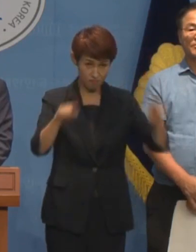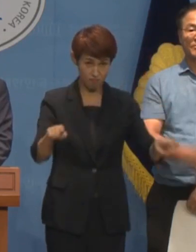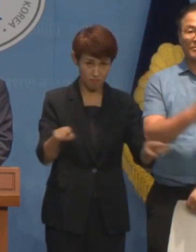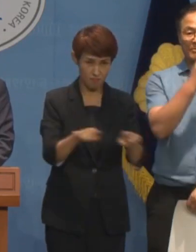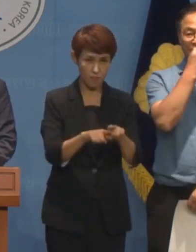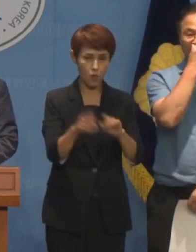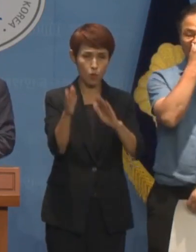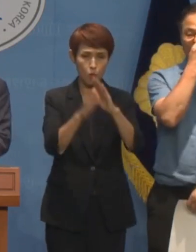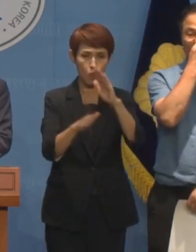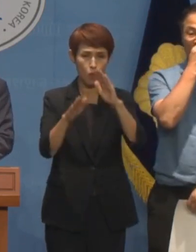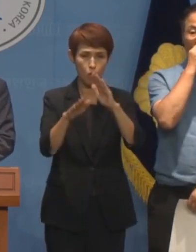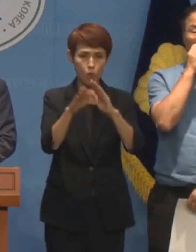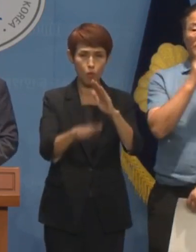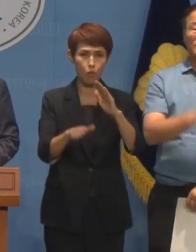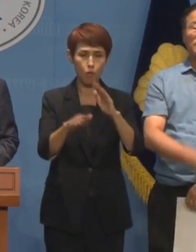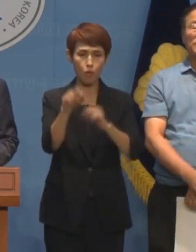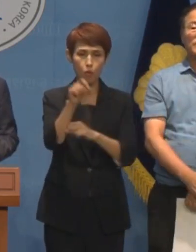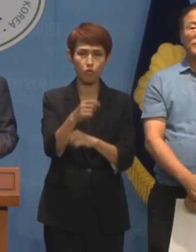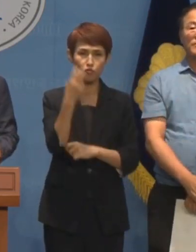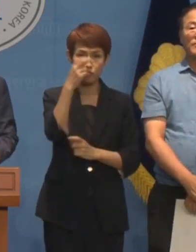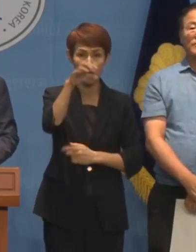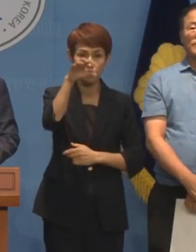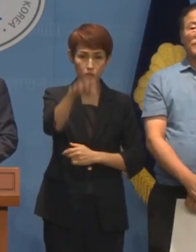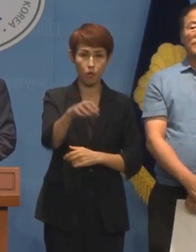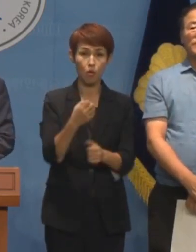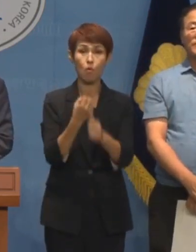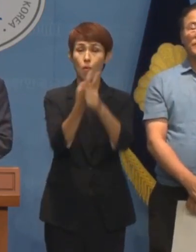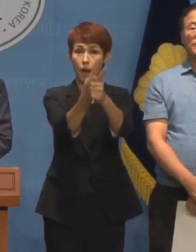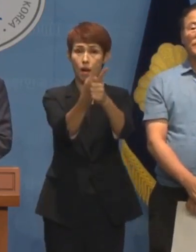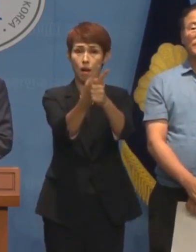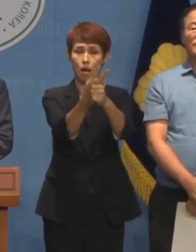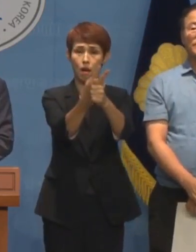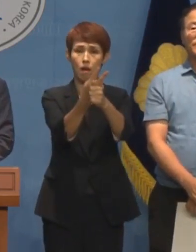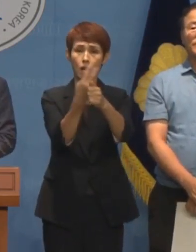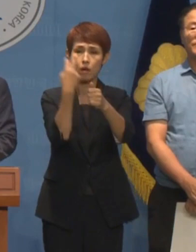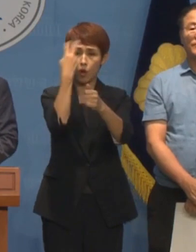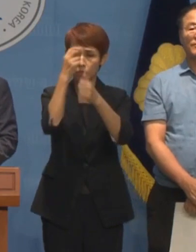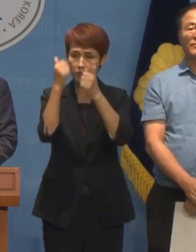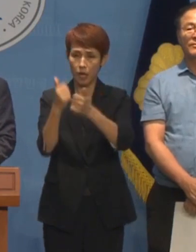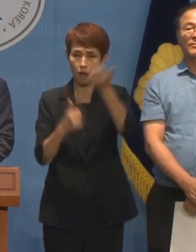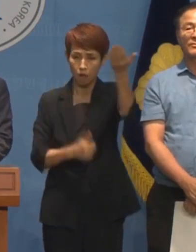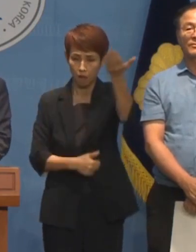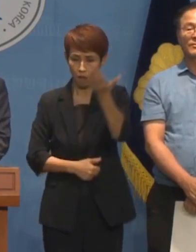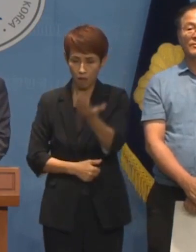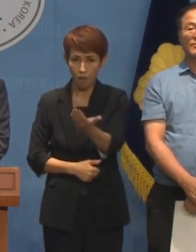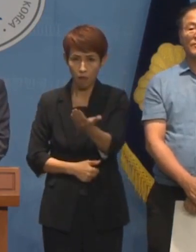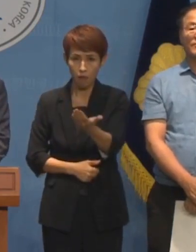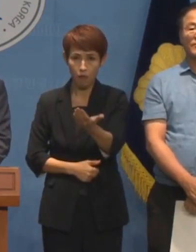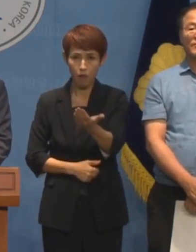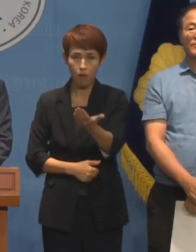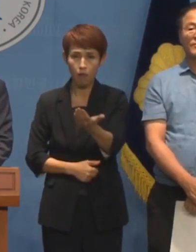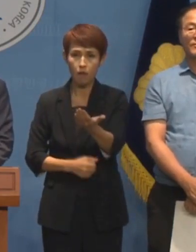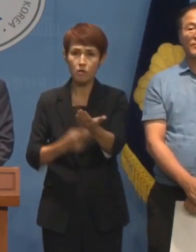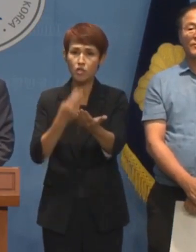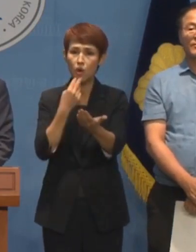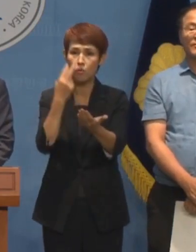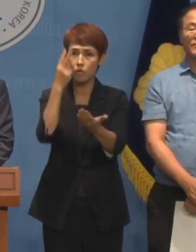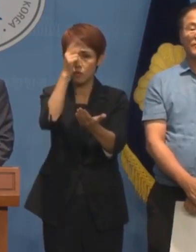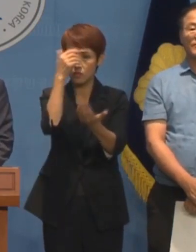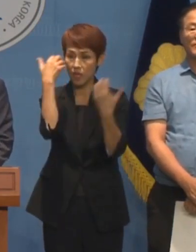공수처로 고발을 했는데 검찰로 내려갔고, 그 검찰은 다시